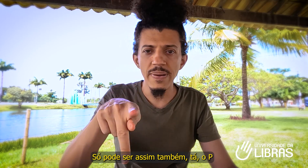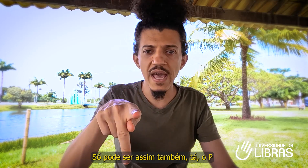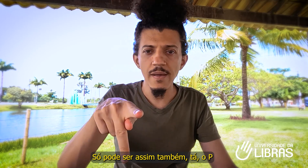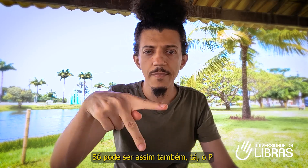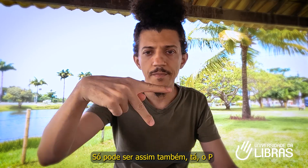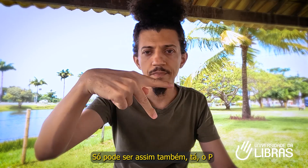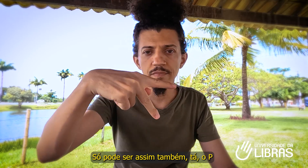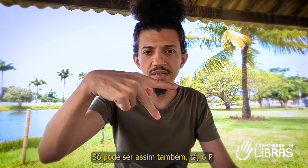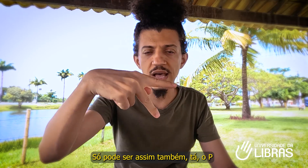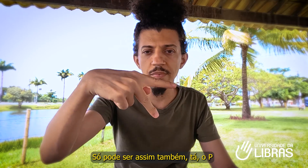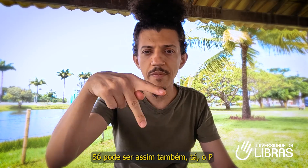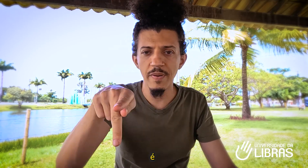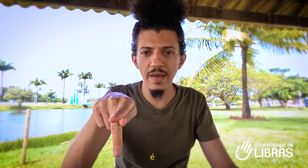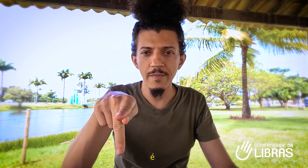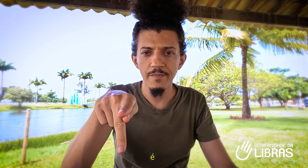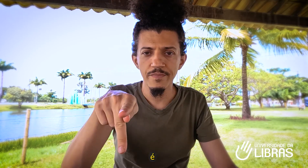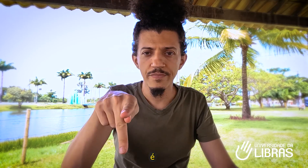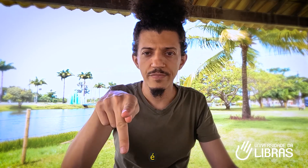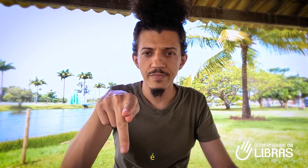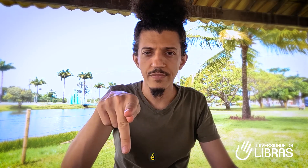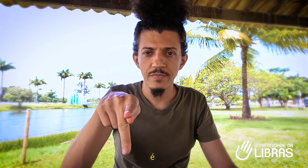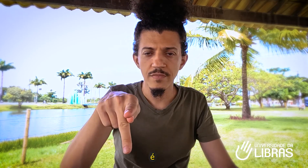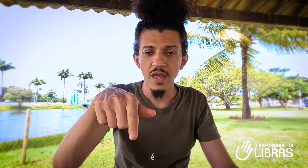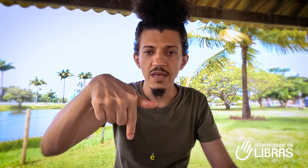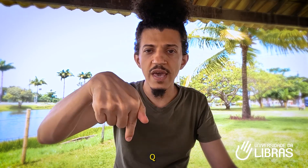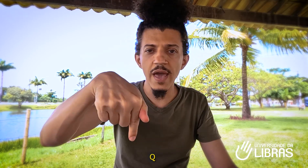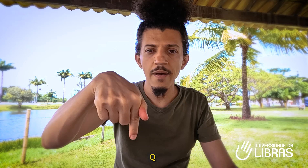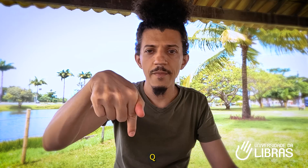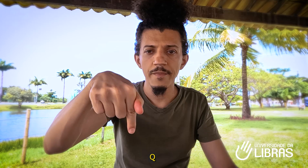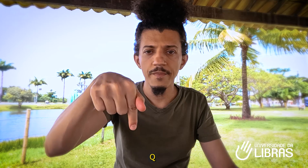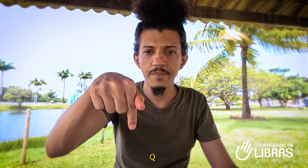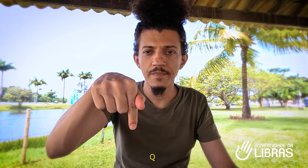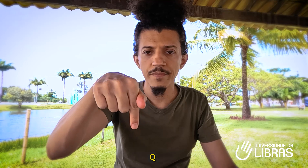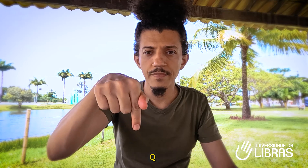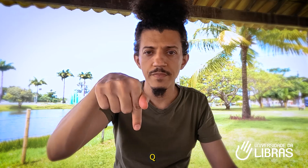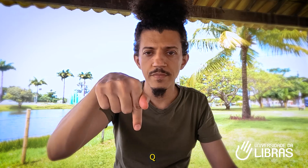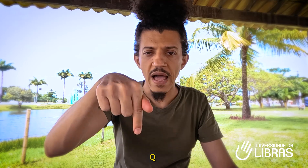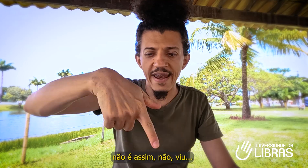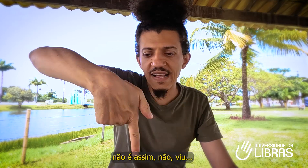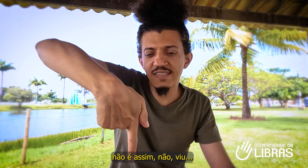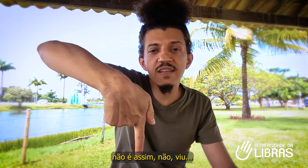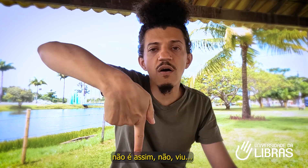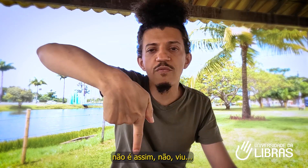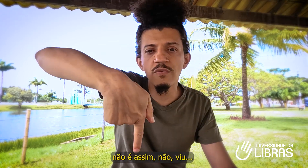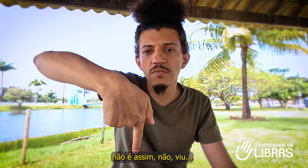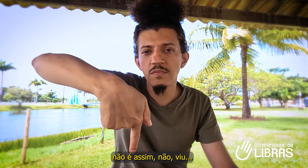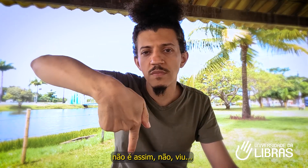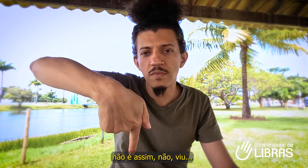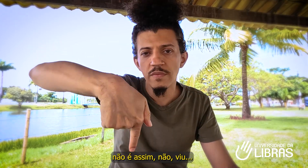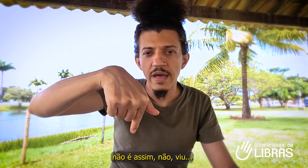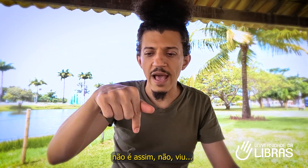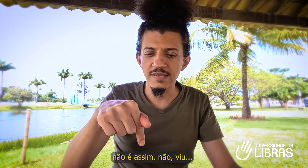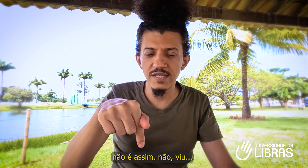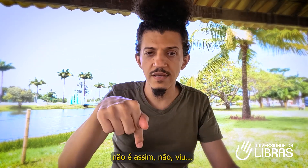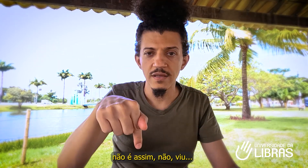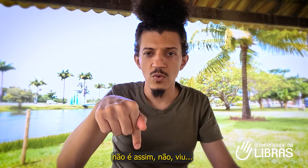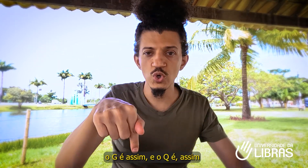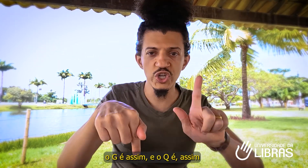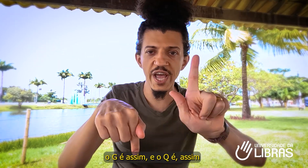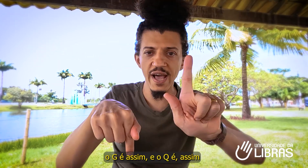P, percebe? P, Q. Aí não é assim não, viu? É assim. O G é